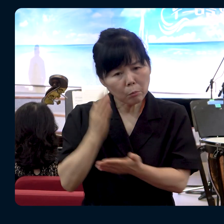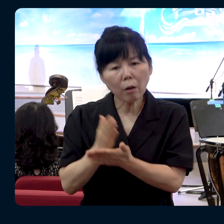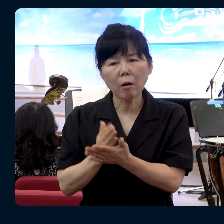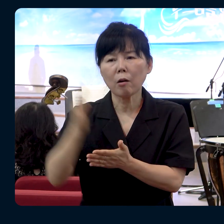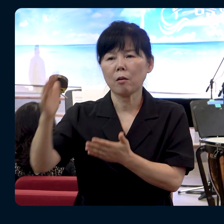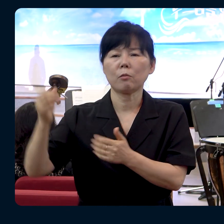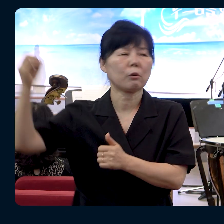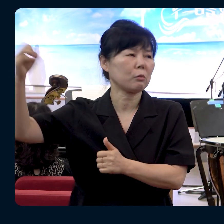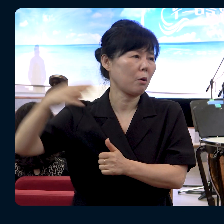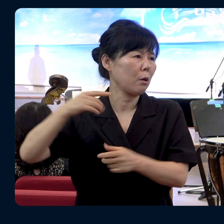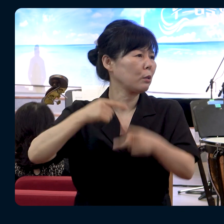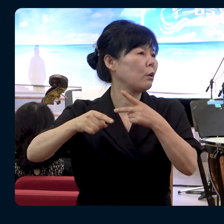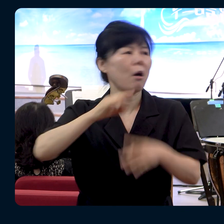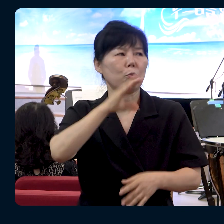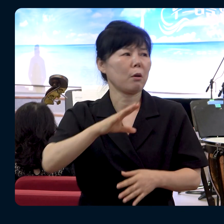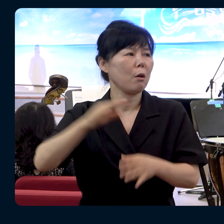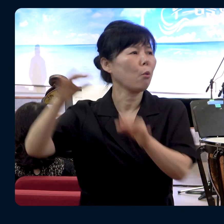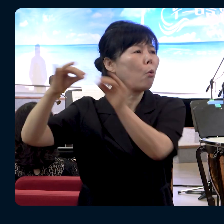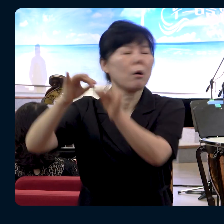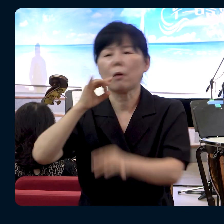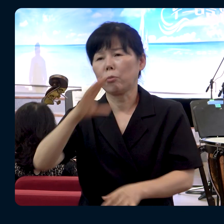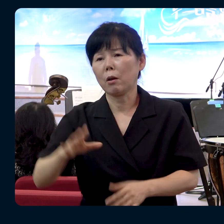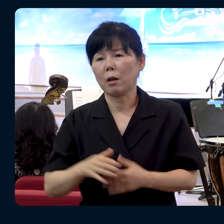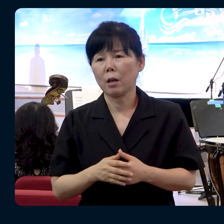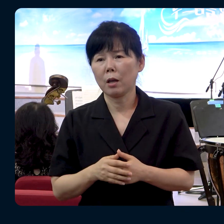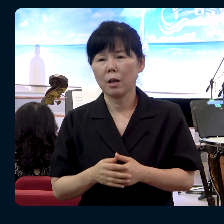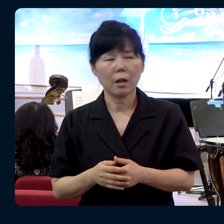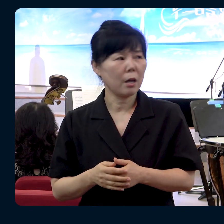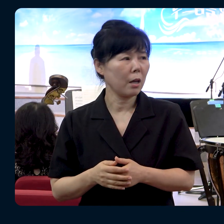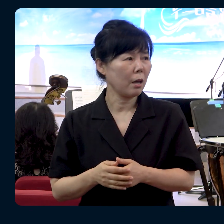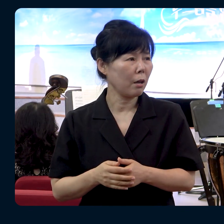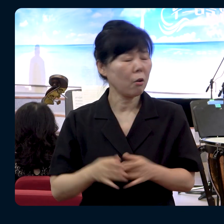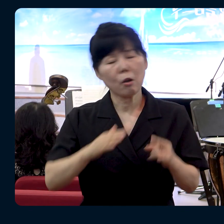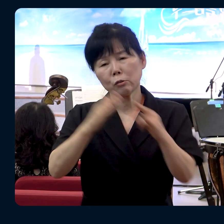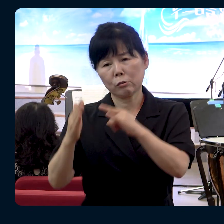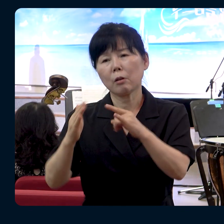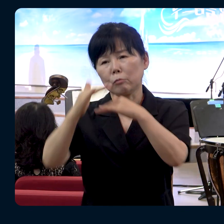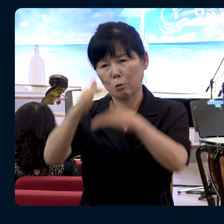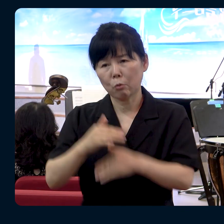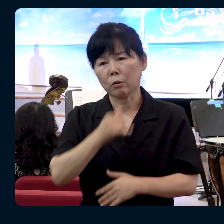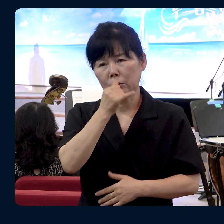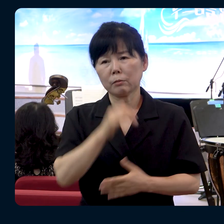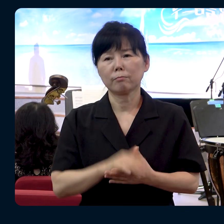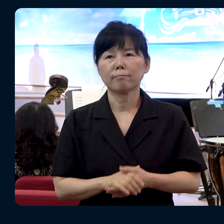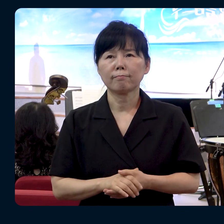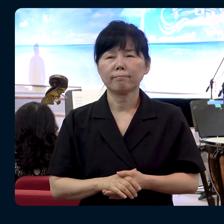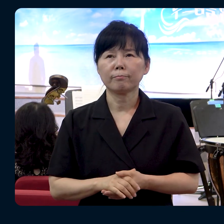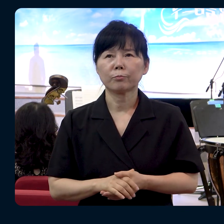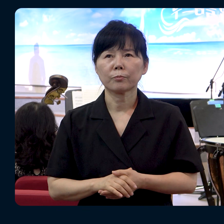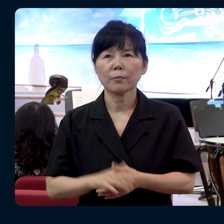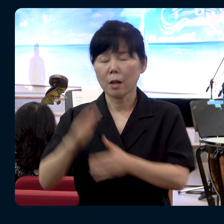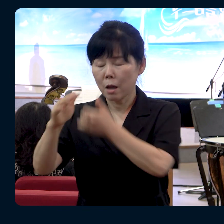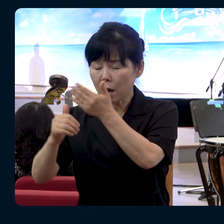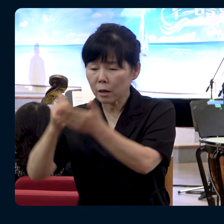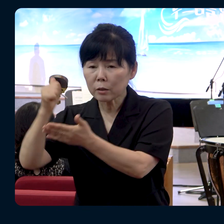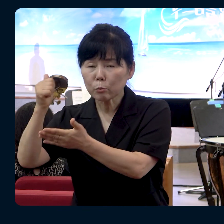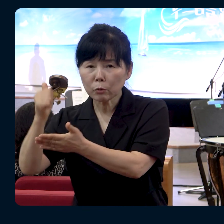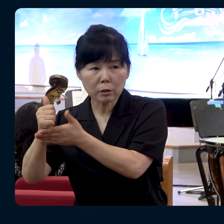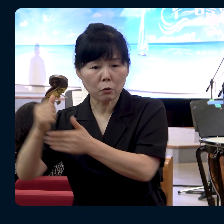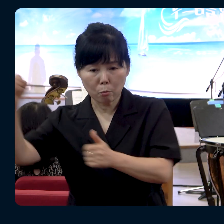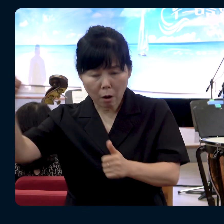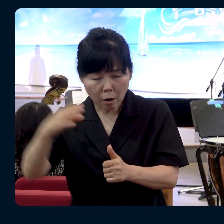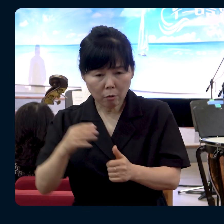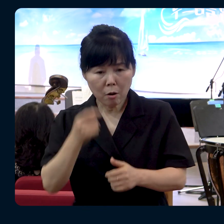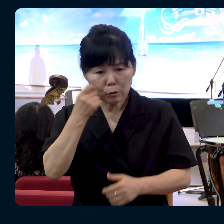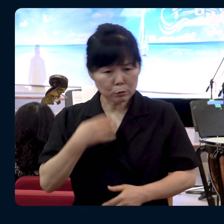레리 크랩이 이 책에서 에스겔서의 내용을 이렇게 해석을 합니다. 하나님이 에스겔에게